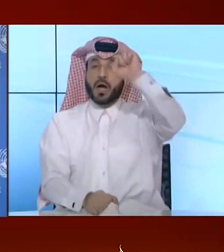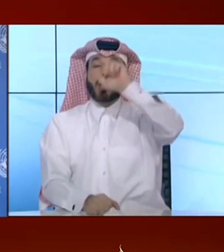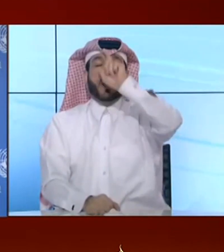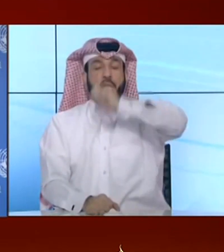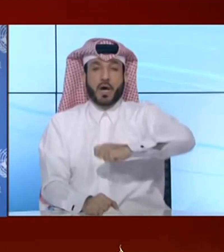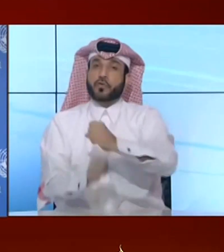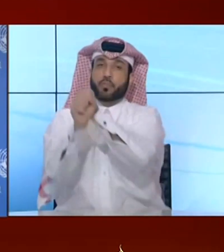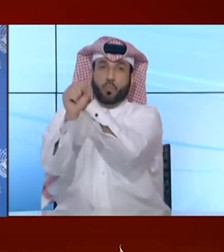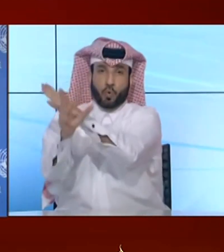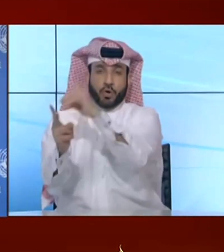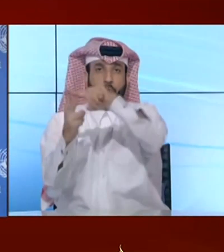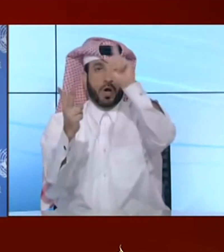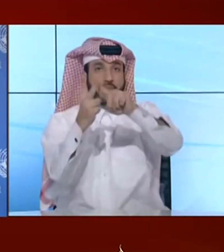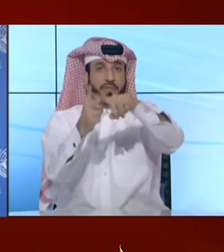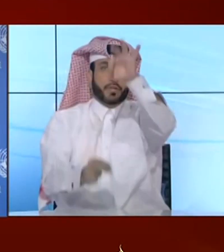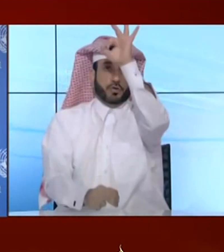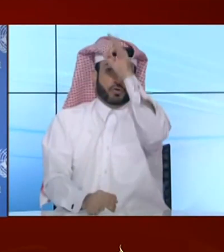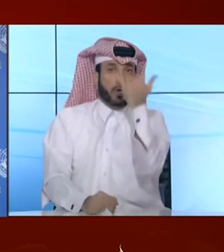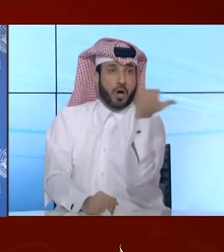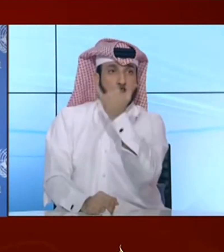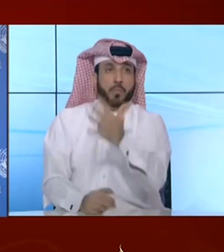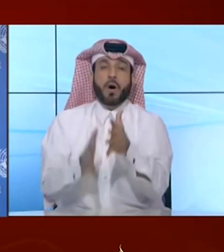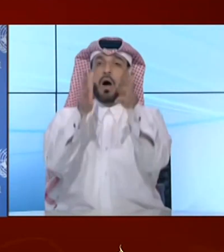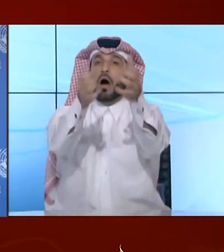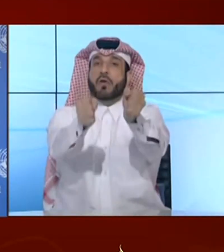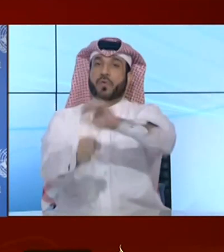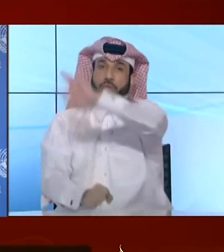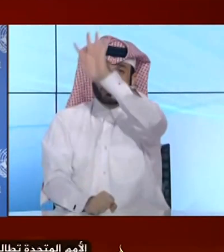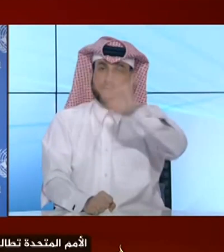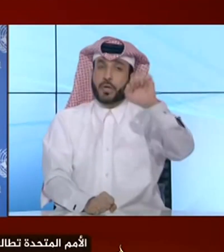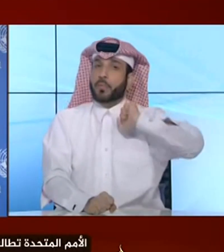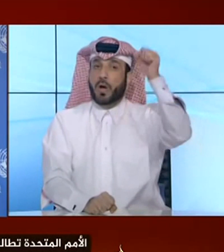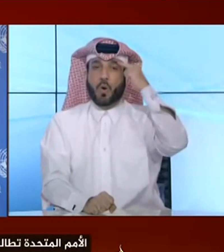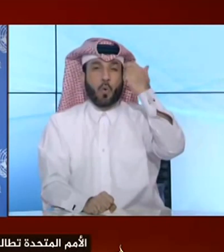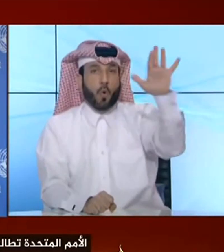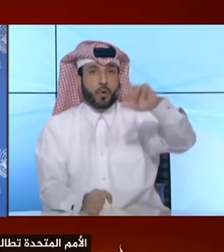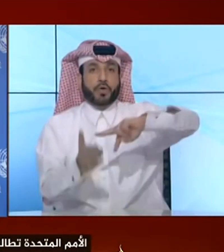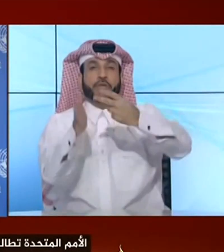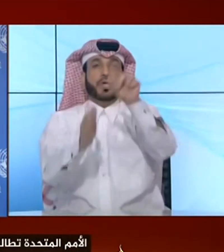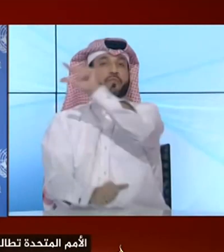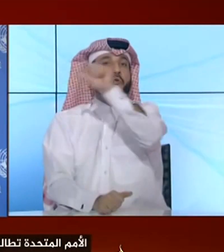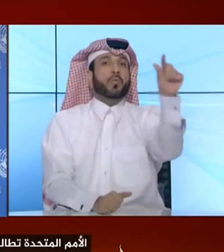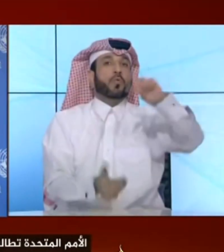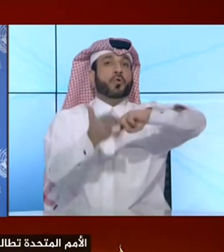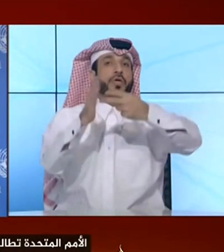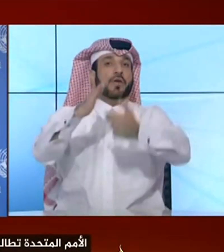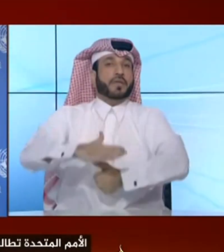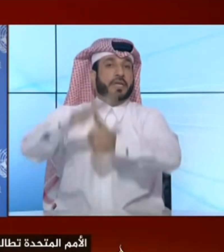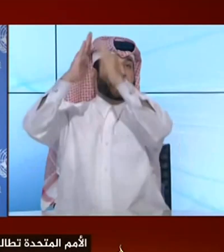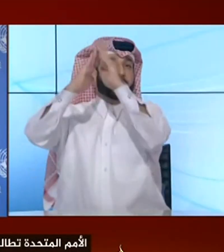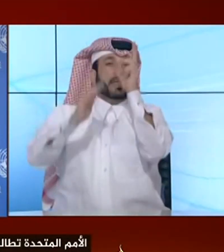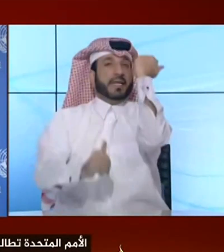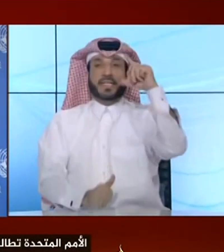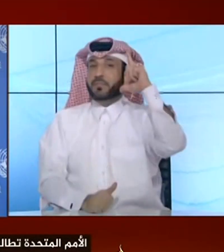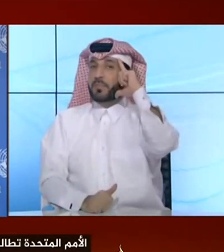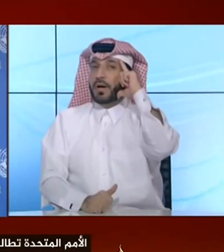مصر ودع قوات الامن الى توفير الحمايه للمتظاهرين وفيما يتعلق بالحكم الصدري بشان مبارك